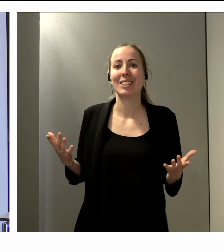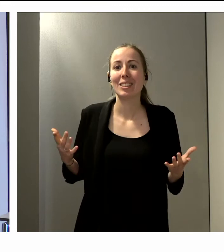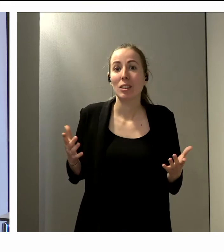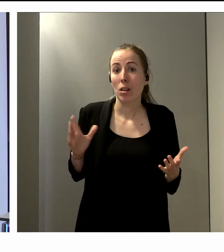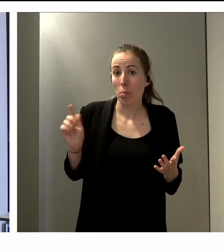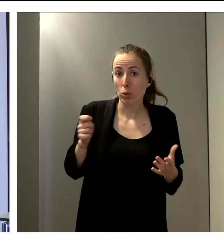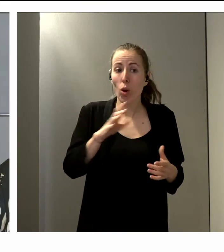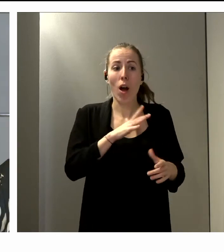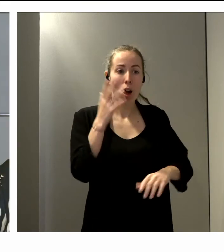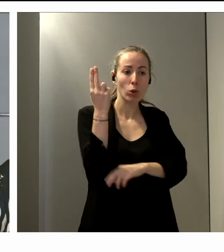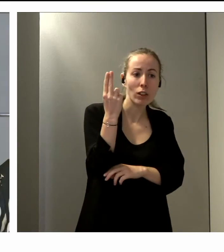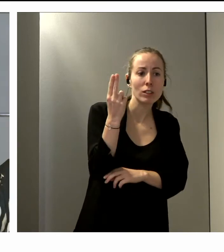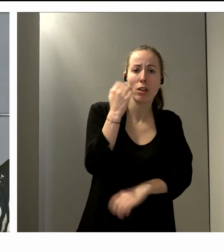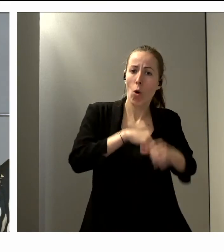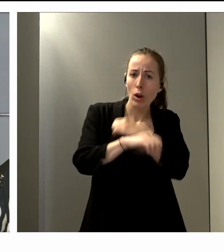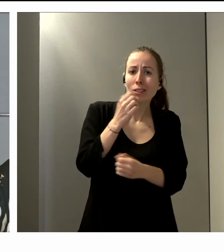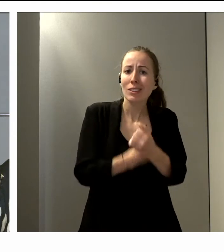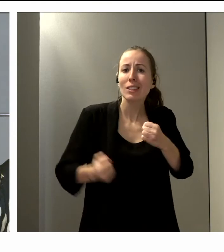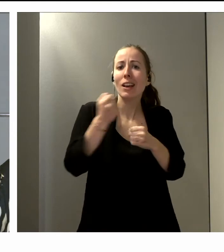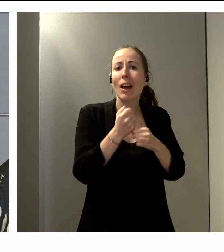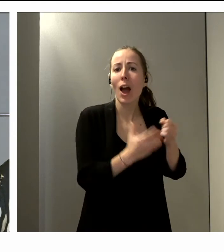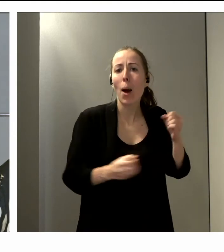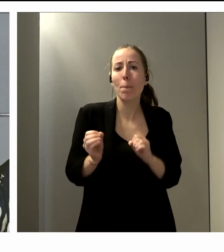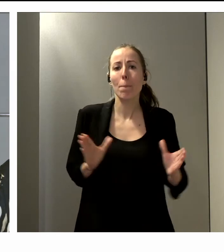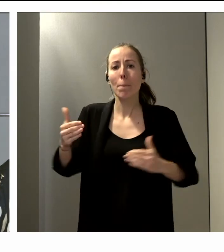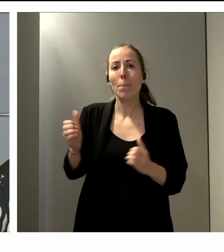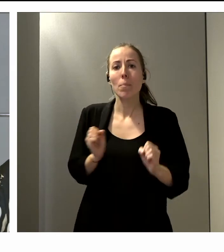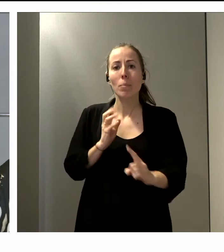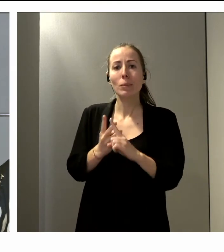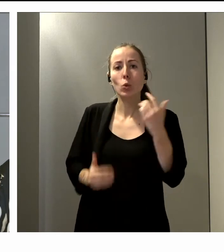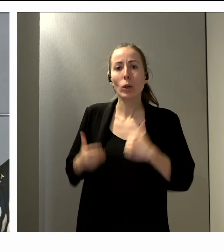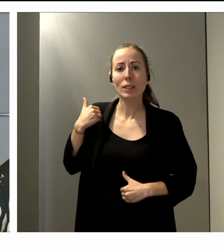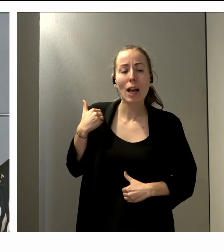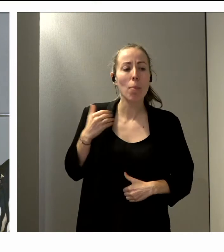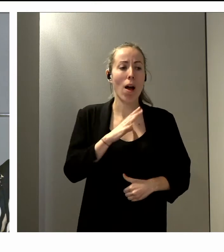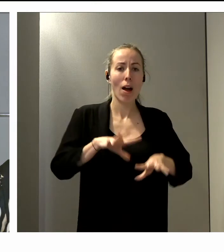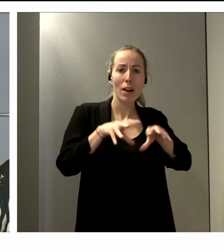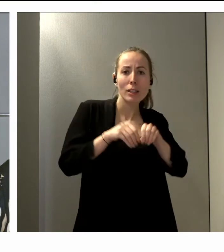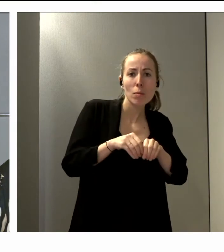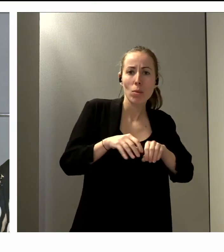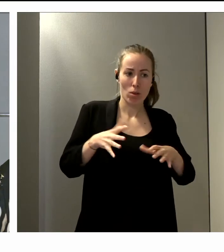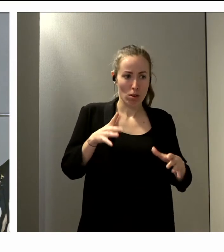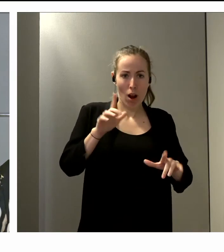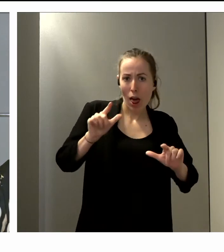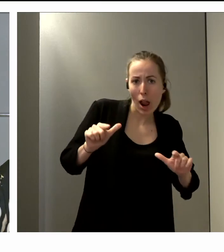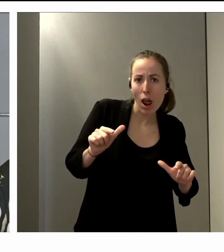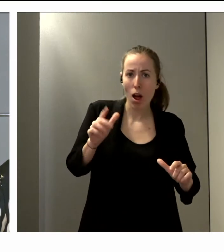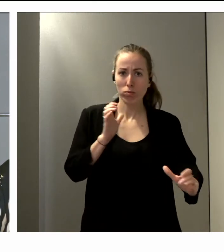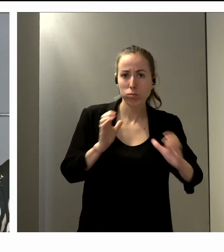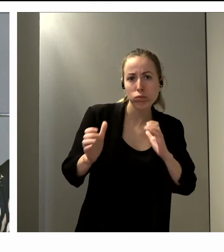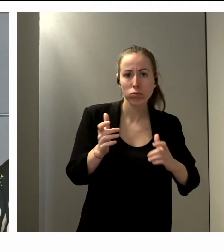missions handicap, ont des équipes particulièrement mobilisées, les équipes de la santé universitaire sont très